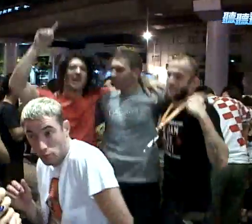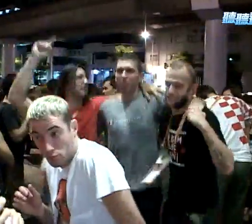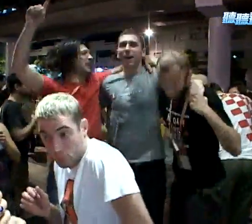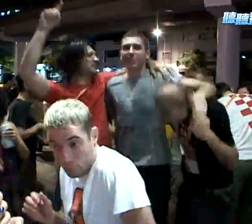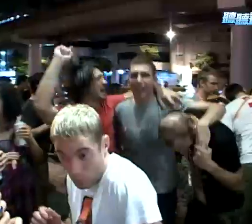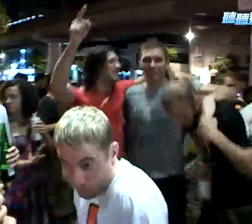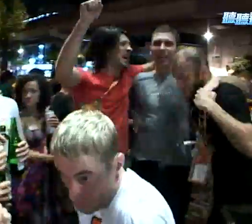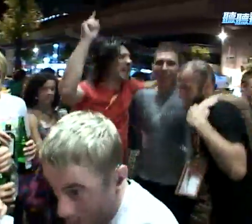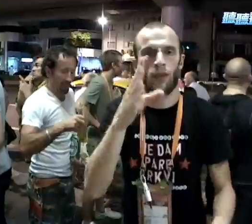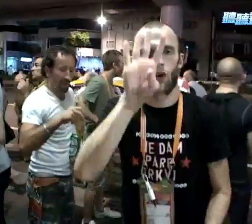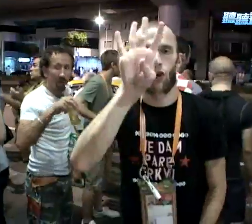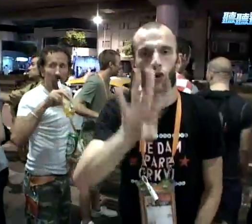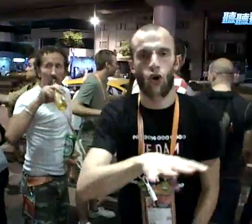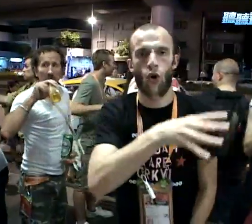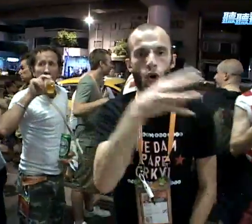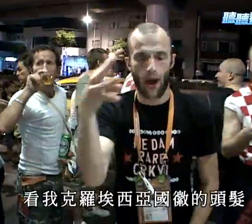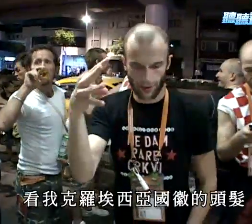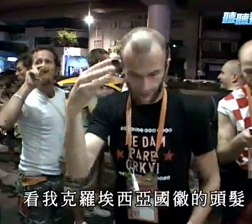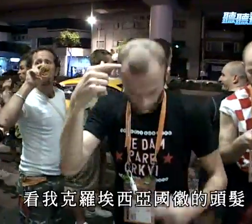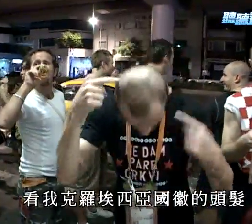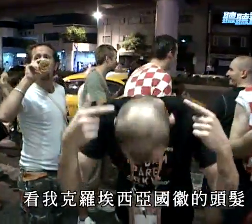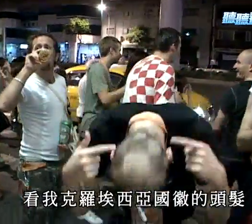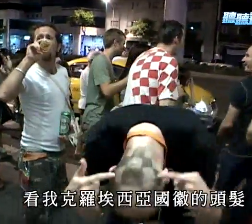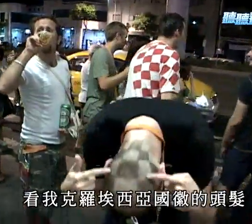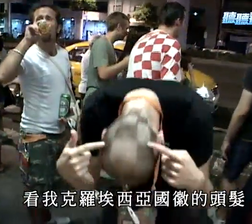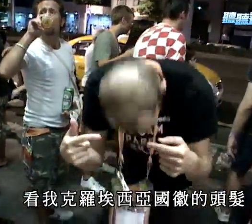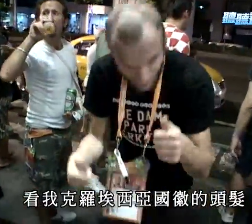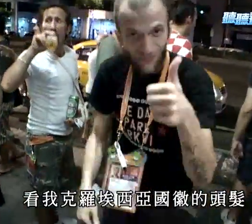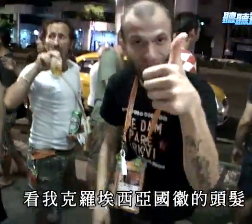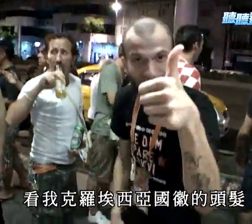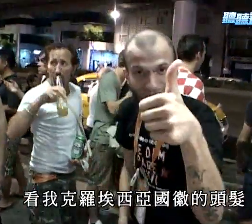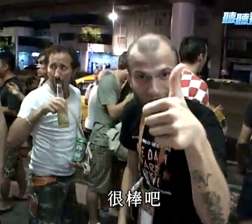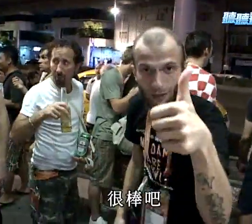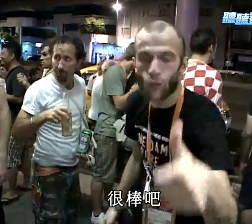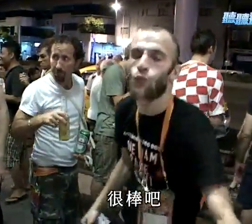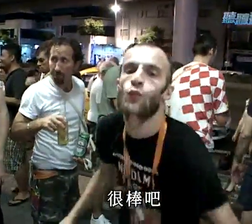了。 看我科罗埃西亚国徽的头发，很棒吧？